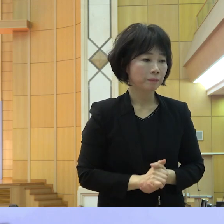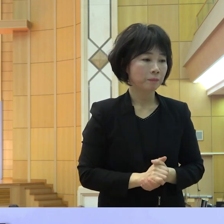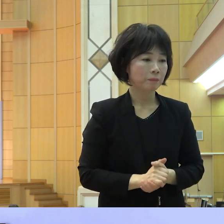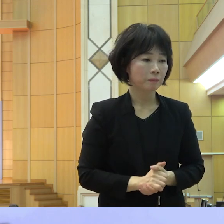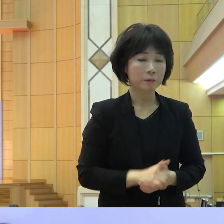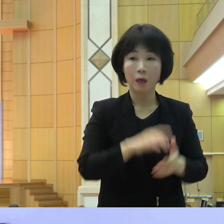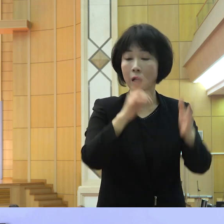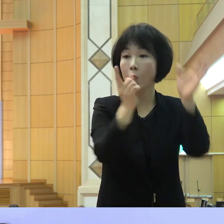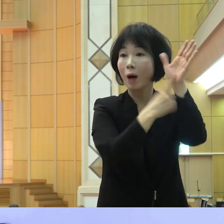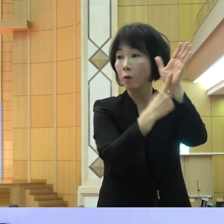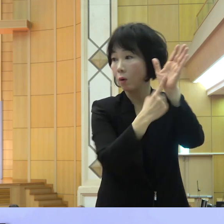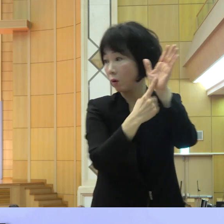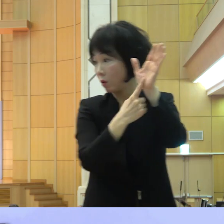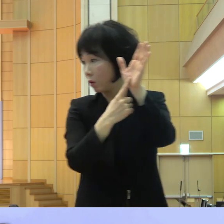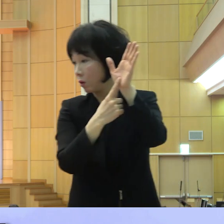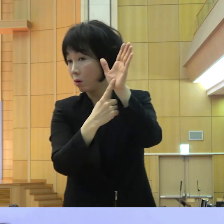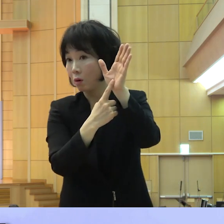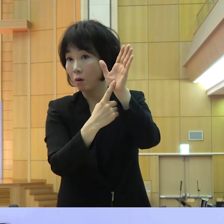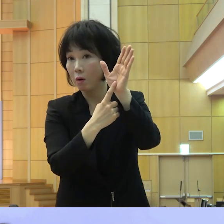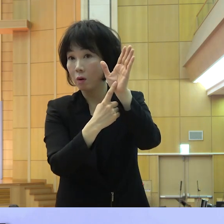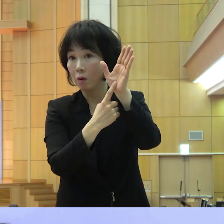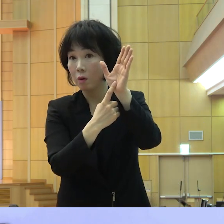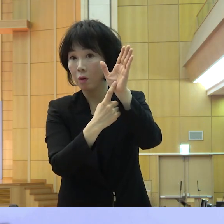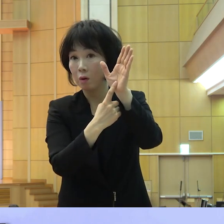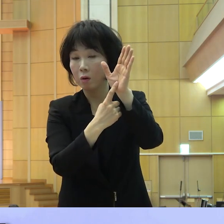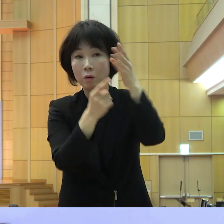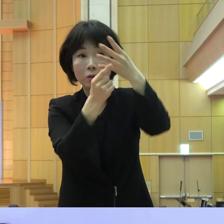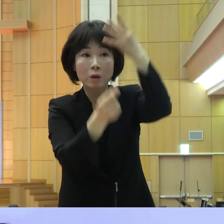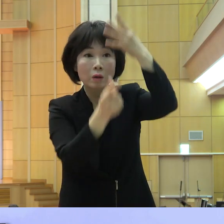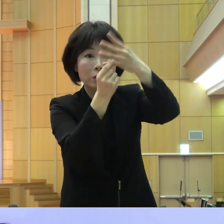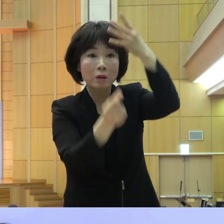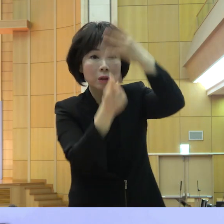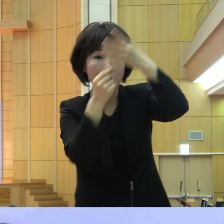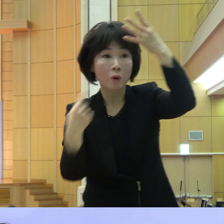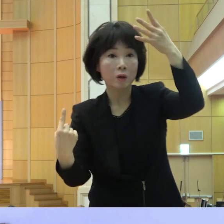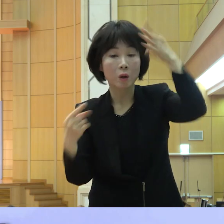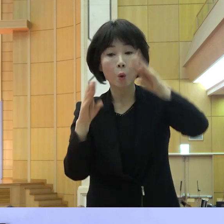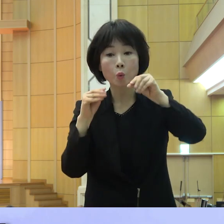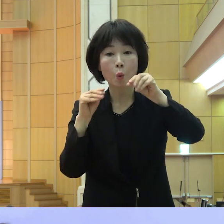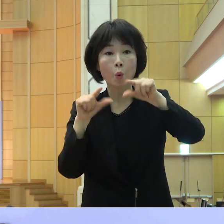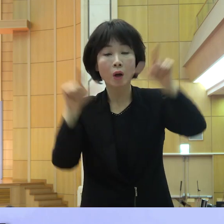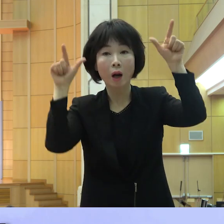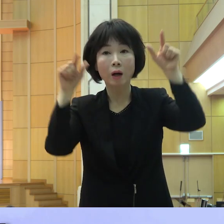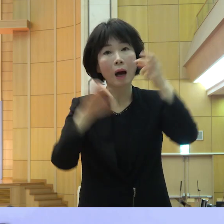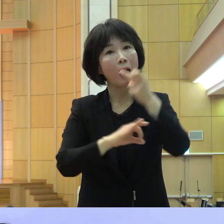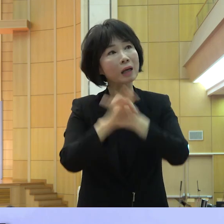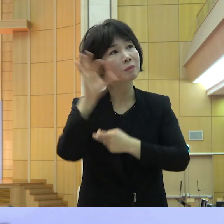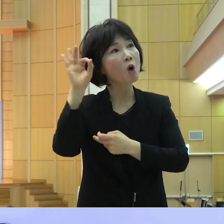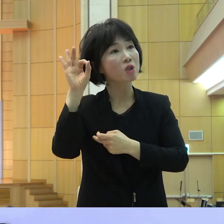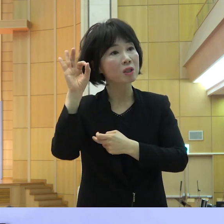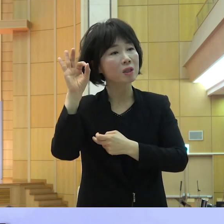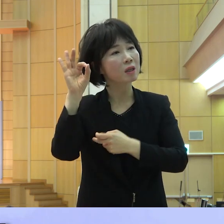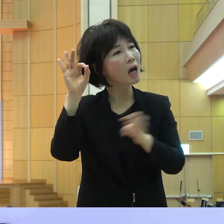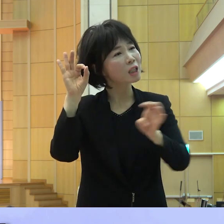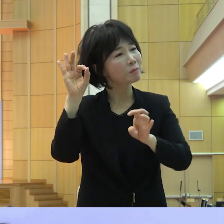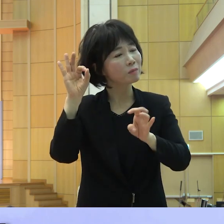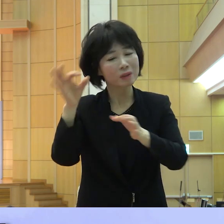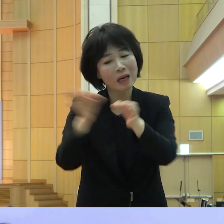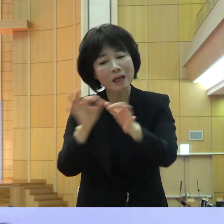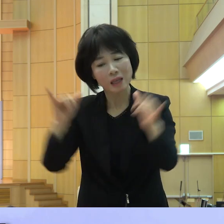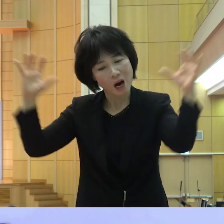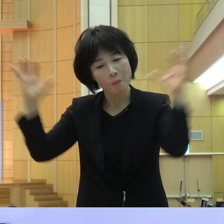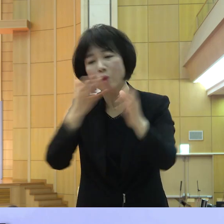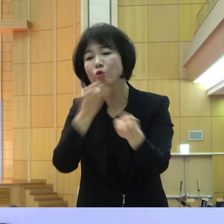네, 광고 말씀드리겠습니다. 토요일 날 4월 1일 토요일 날 오전 10시 30분 경연 선교 사업장 축복 예배가